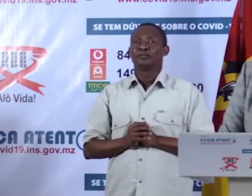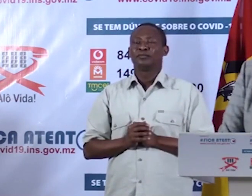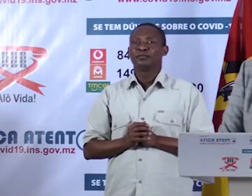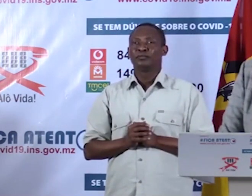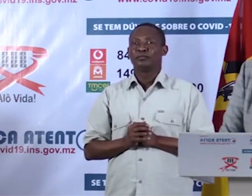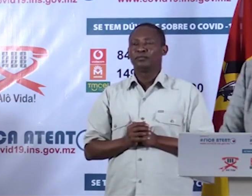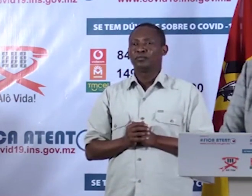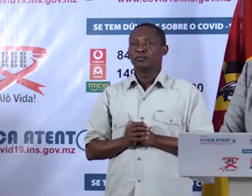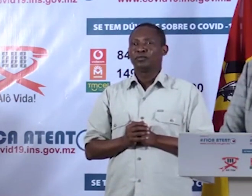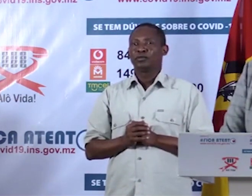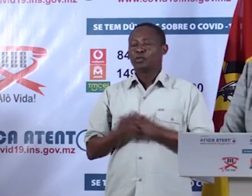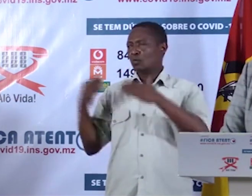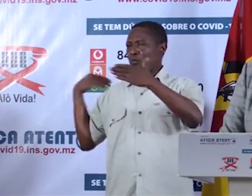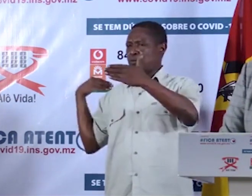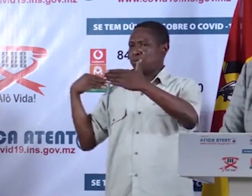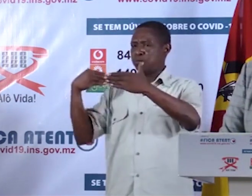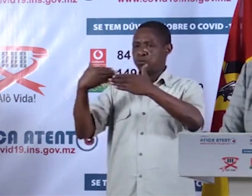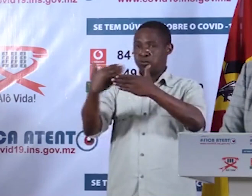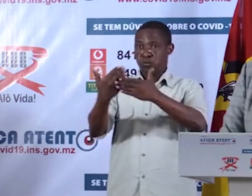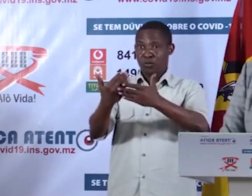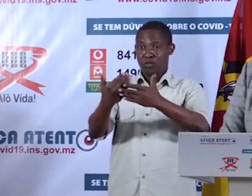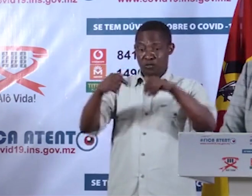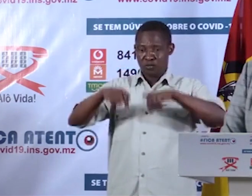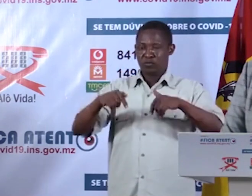até hoje, nós temos um cumulativo de